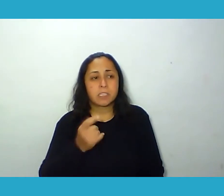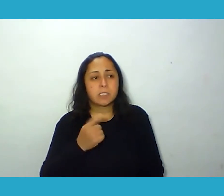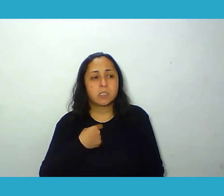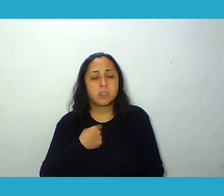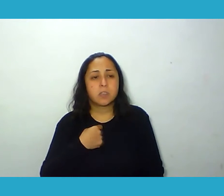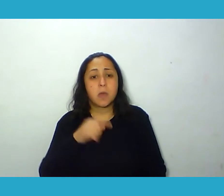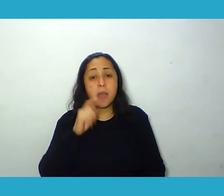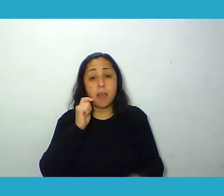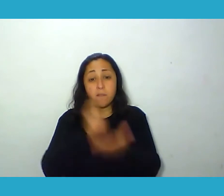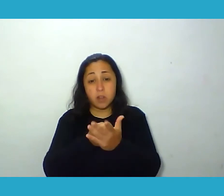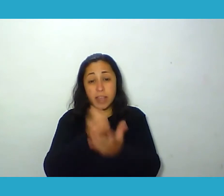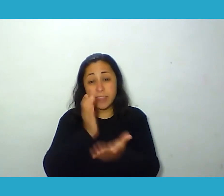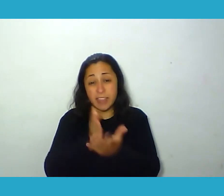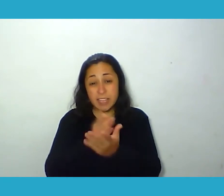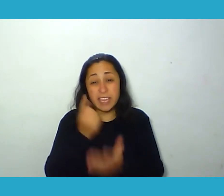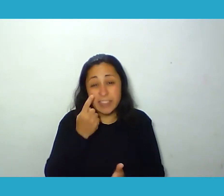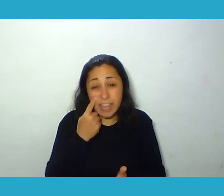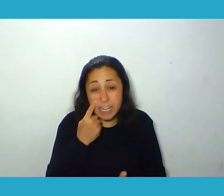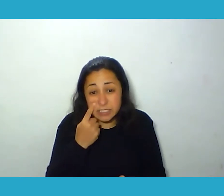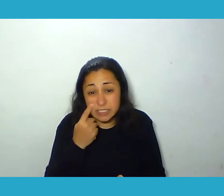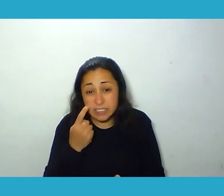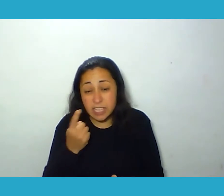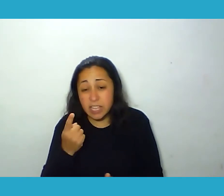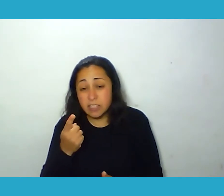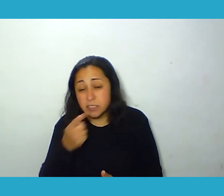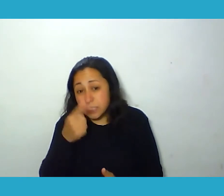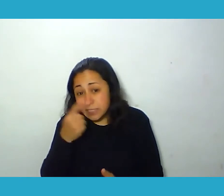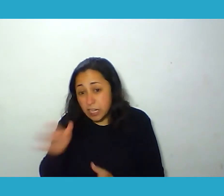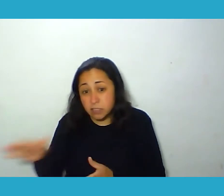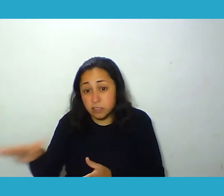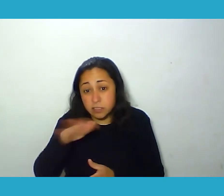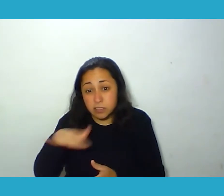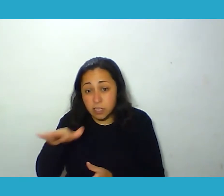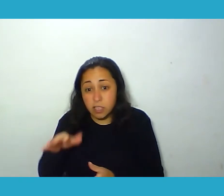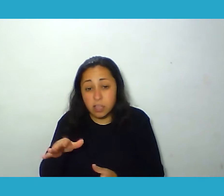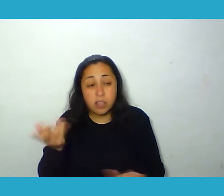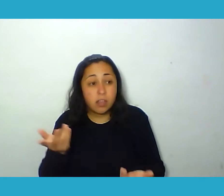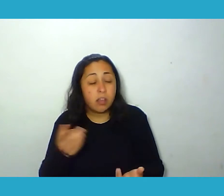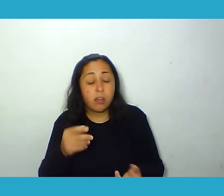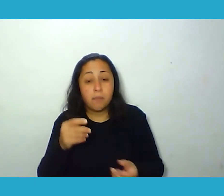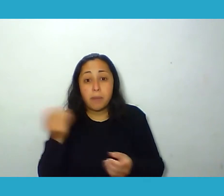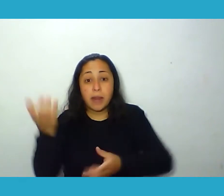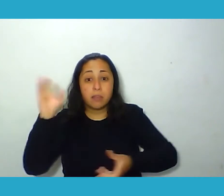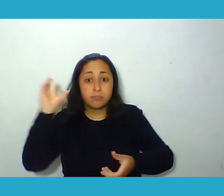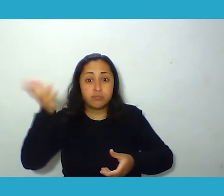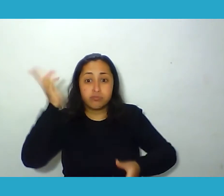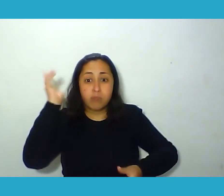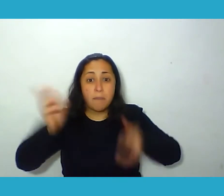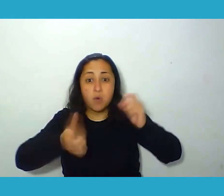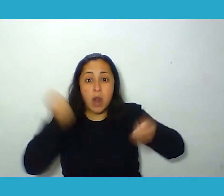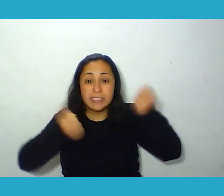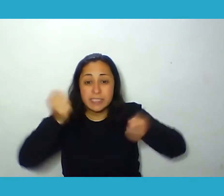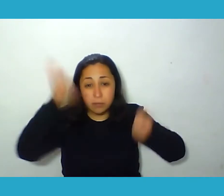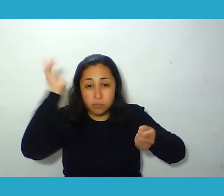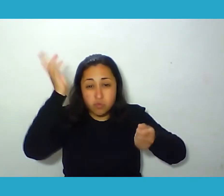se está vulnerando el interés común de las ambulancias lleguen rápido a Córdoba o al Hospital Domingo Funes. Da cuenta